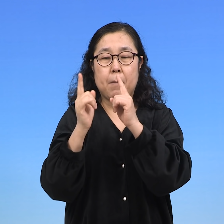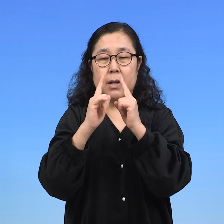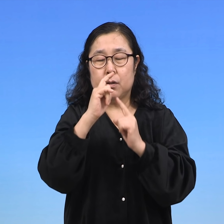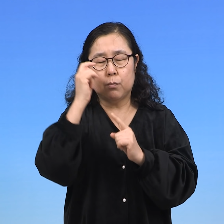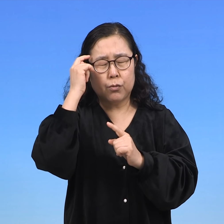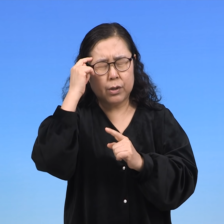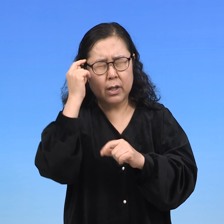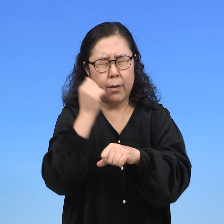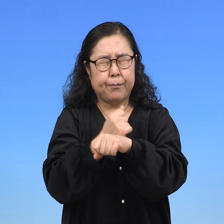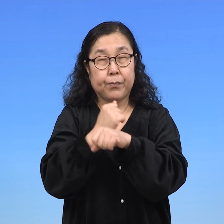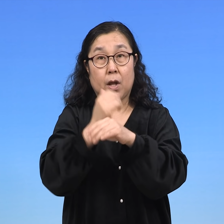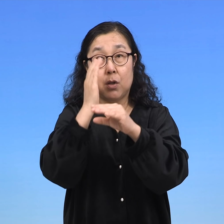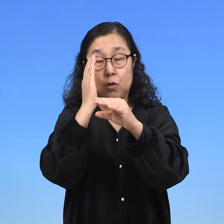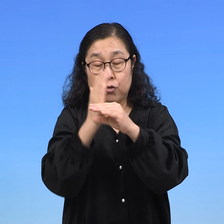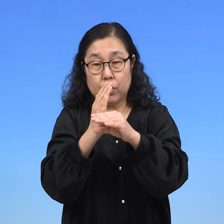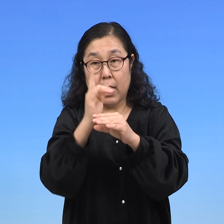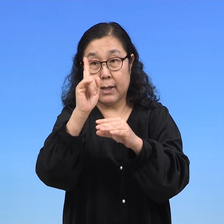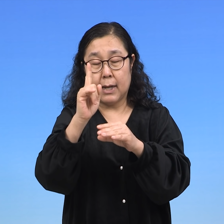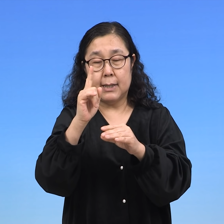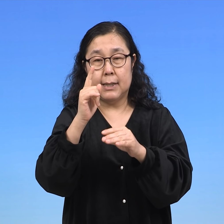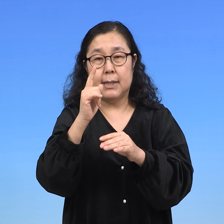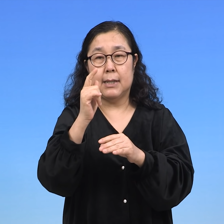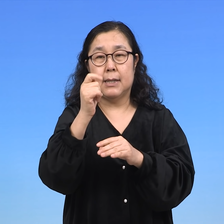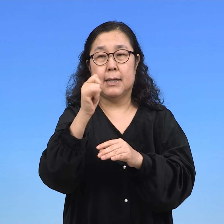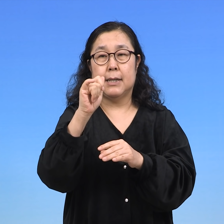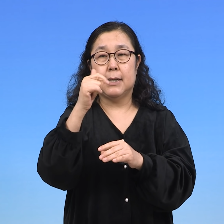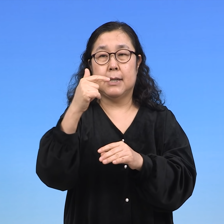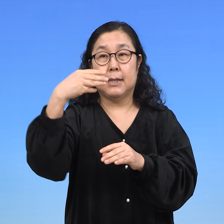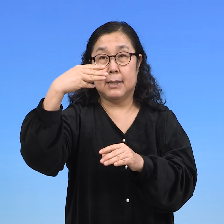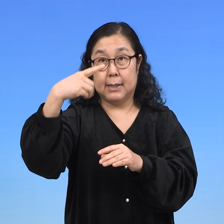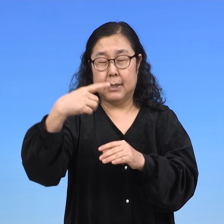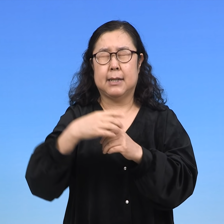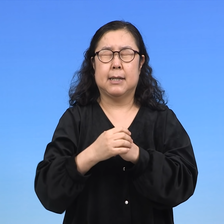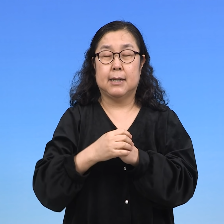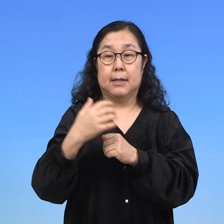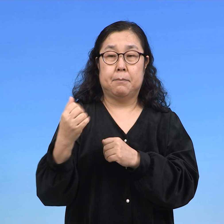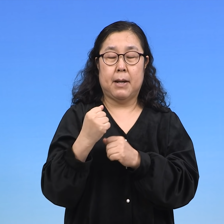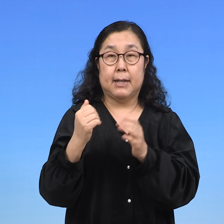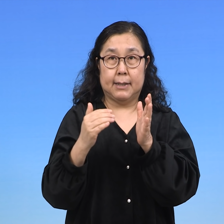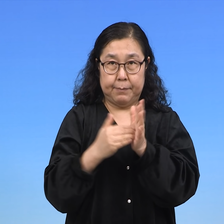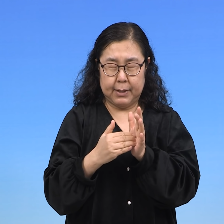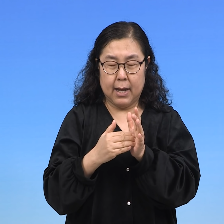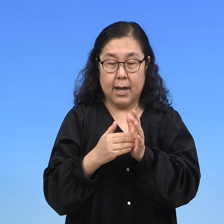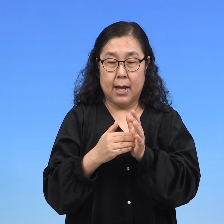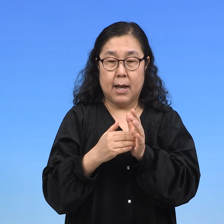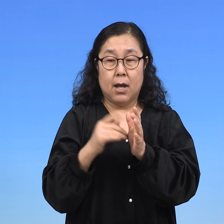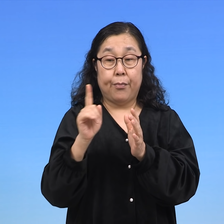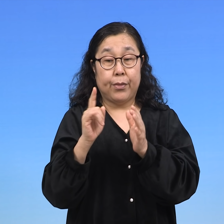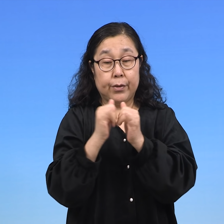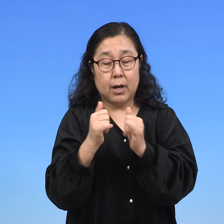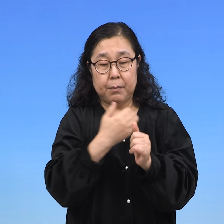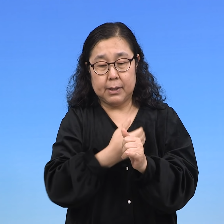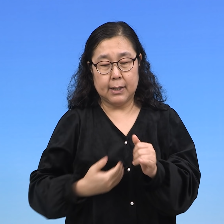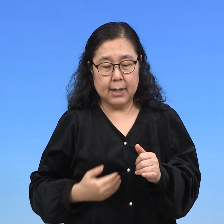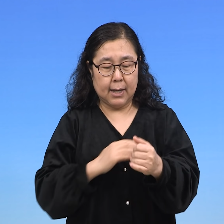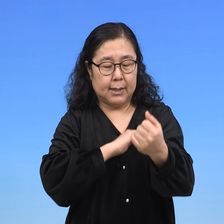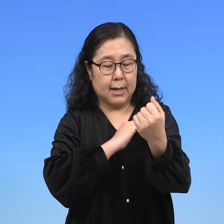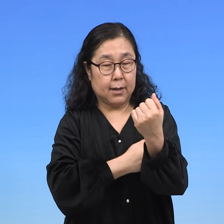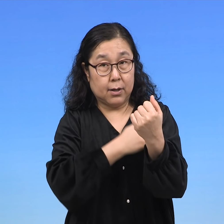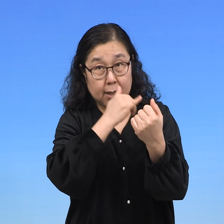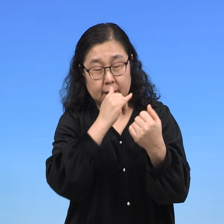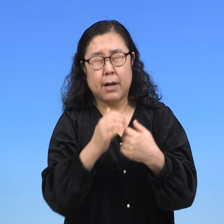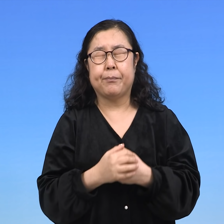말씀을 묵상하다가 한 가지 힌트는 얻었습니다. 어떤 사람이 제자의 자격이 있는 건가? 그 한 가지 힌트가